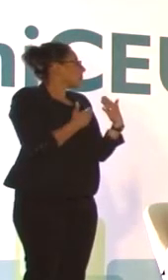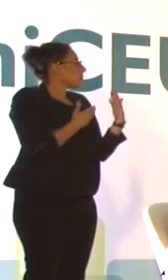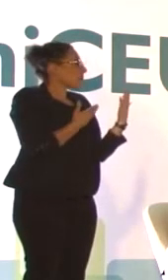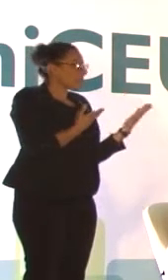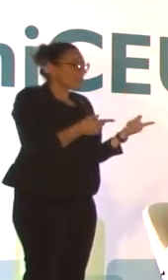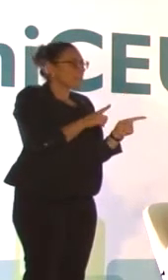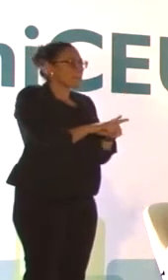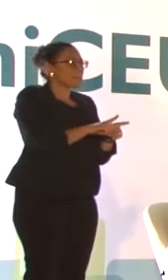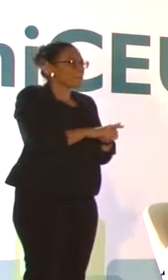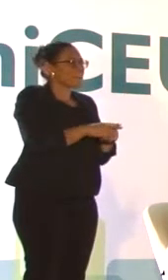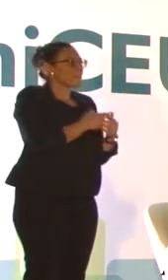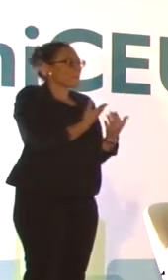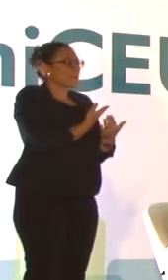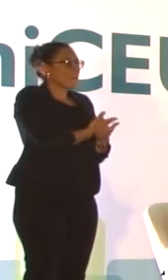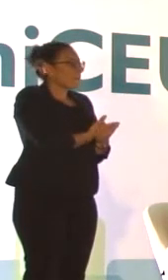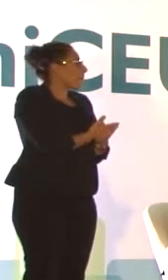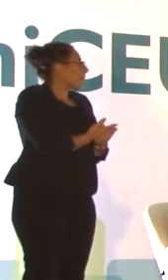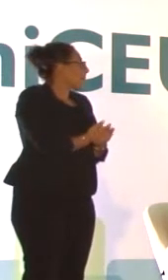O nosso